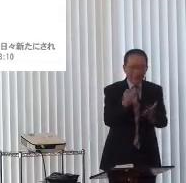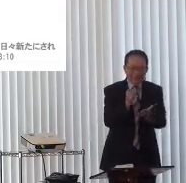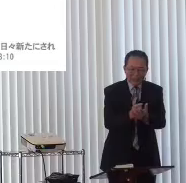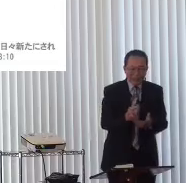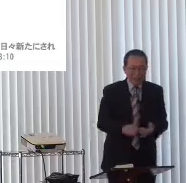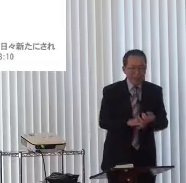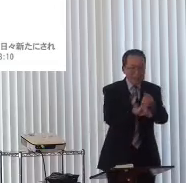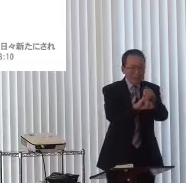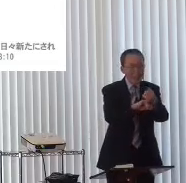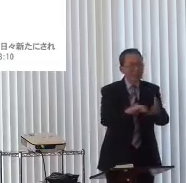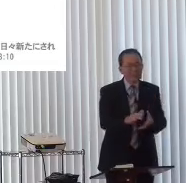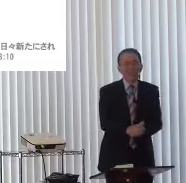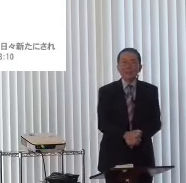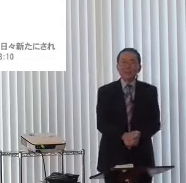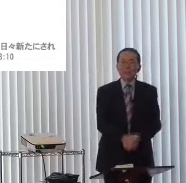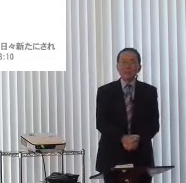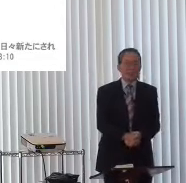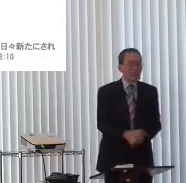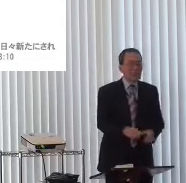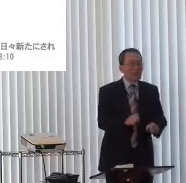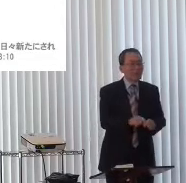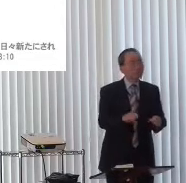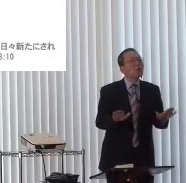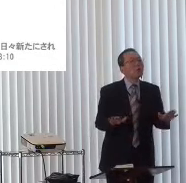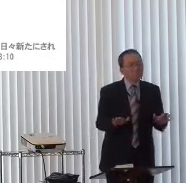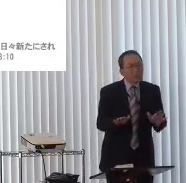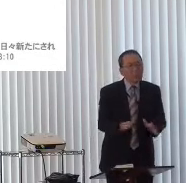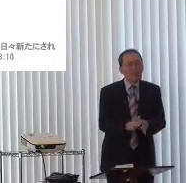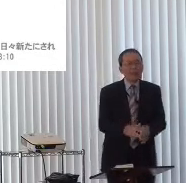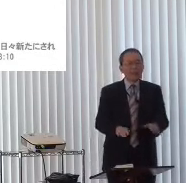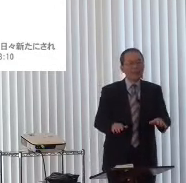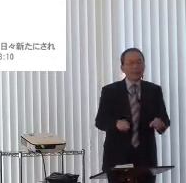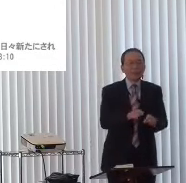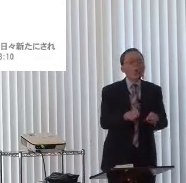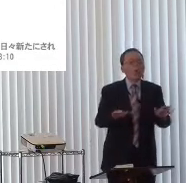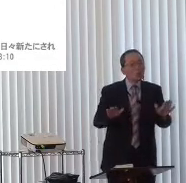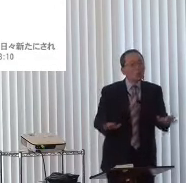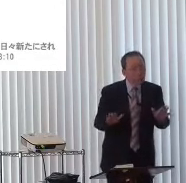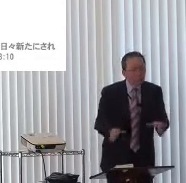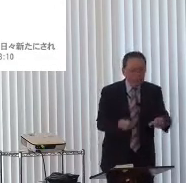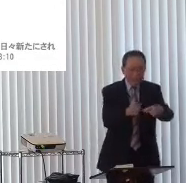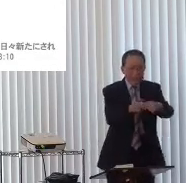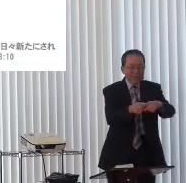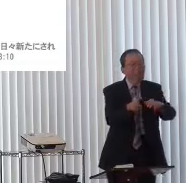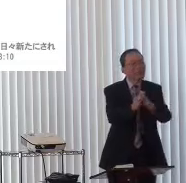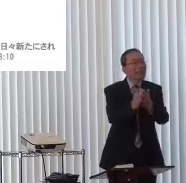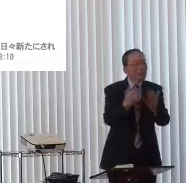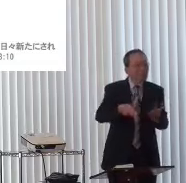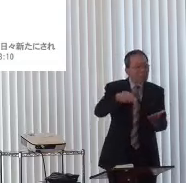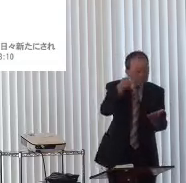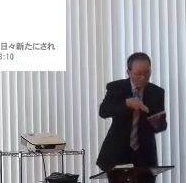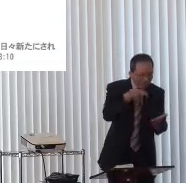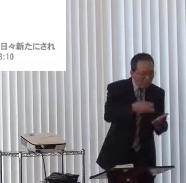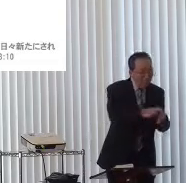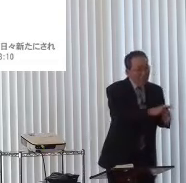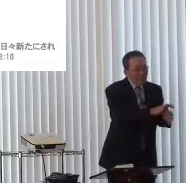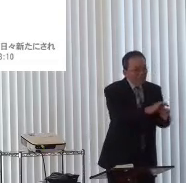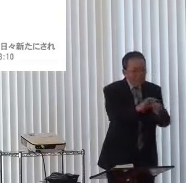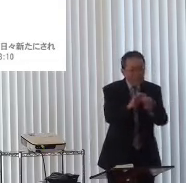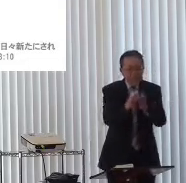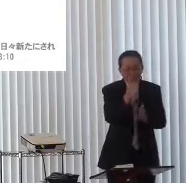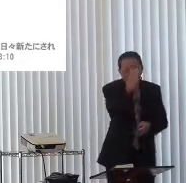ぜひ今年も、あるいは今年は聖書を読み続けてください